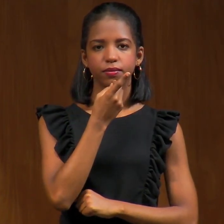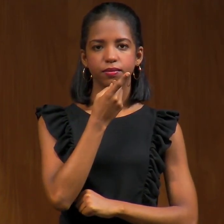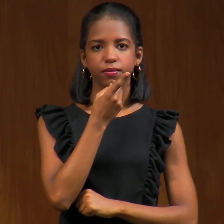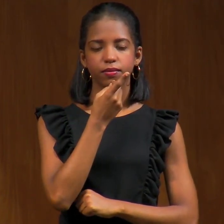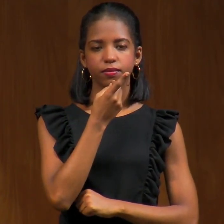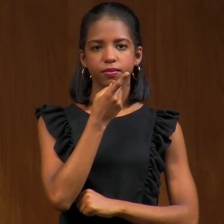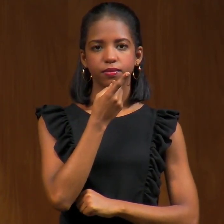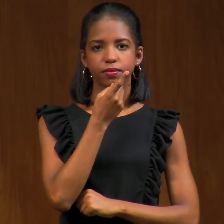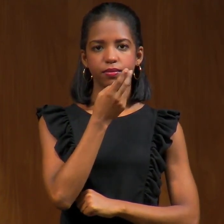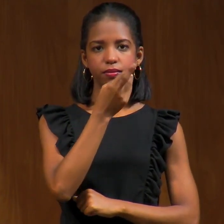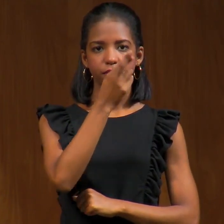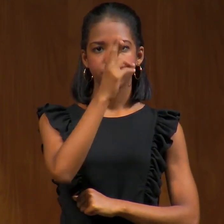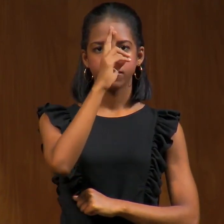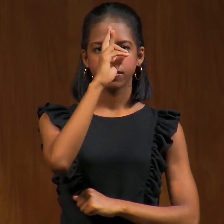República Dominicana,